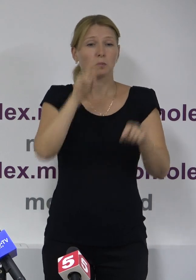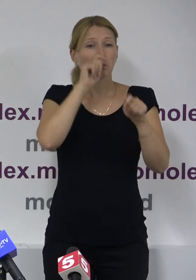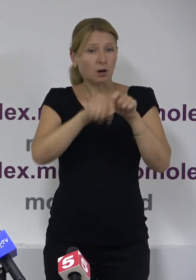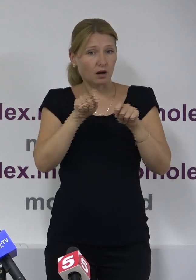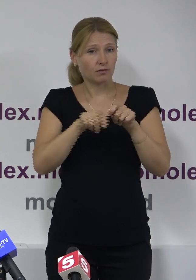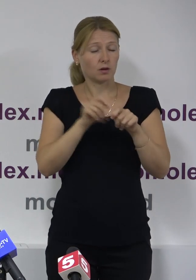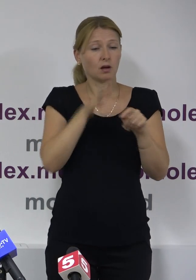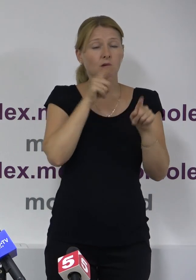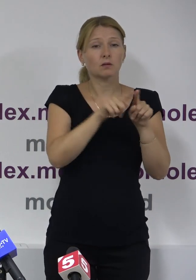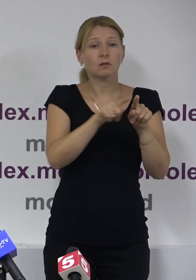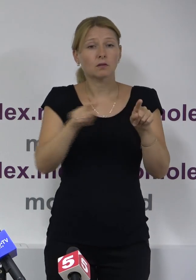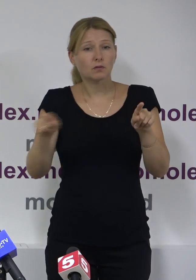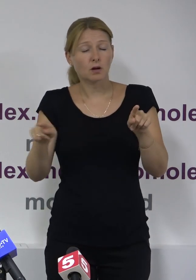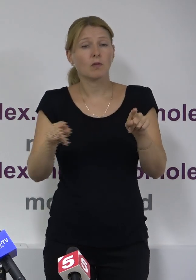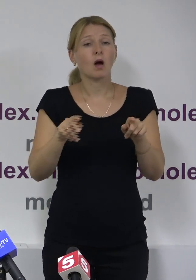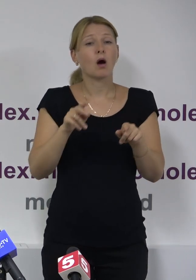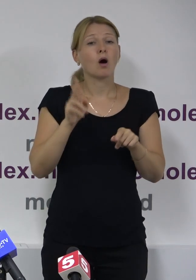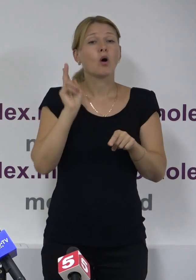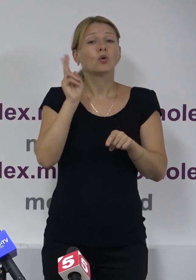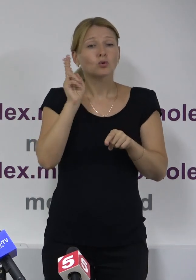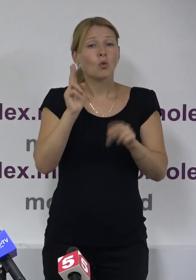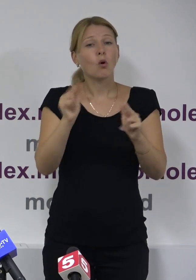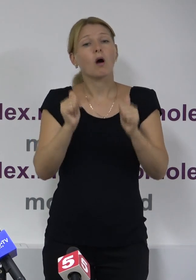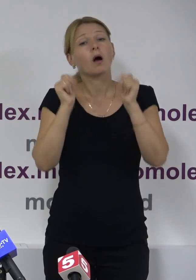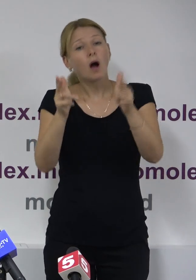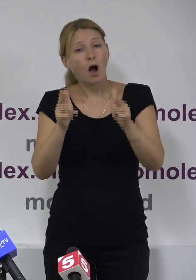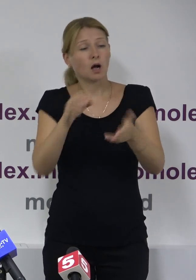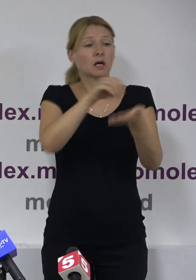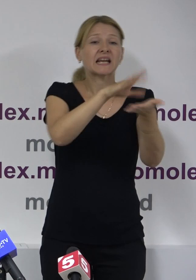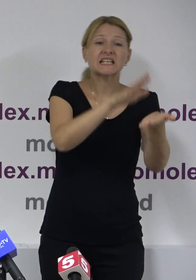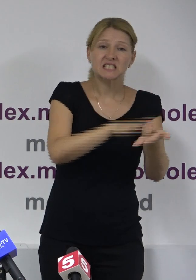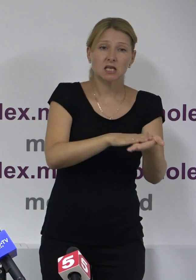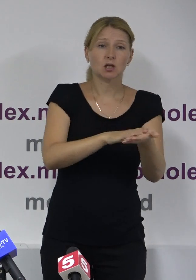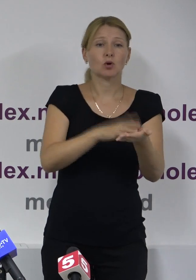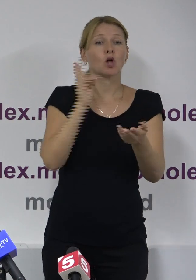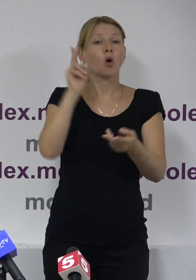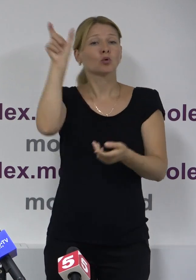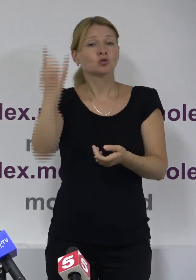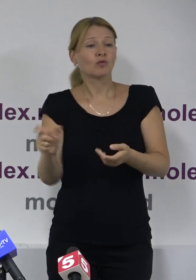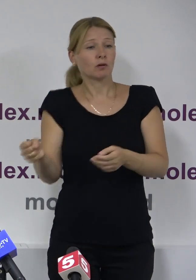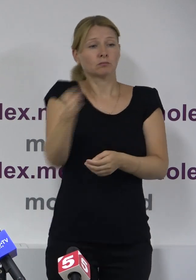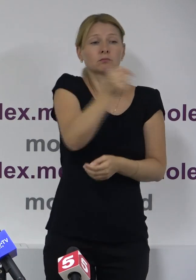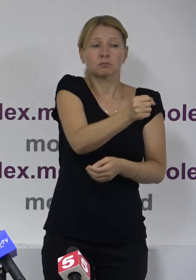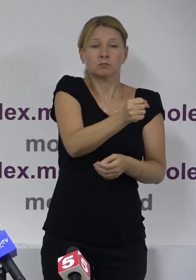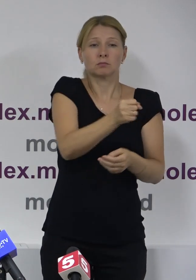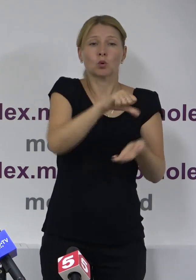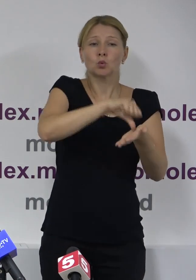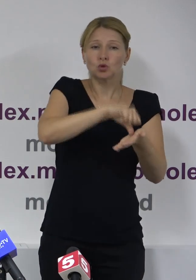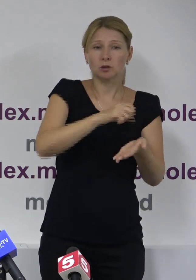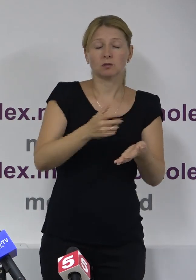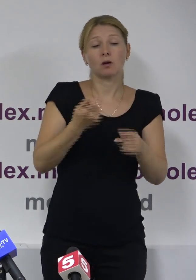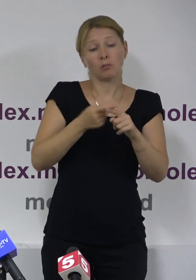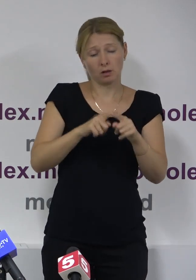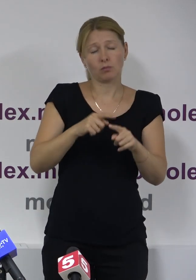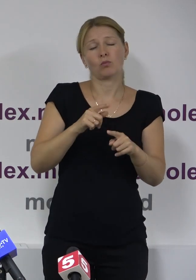în perioada de desemnare a candidaților și de înregistrare a acestora, care începe mâine, respectiv vom reveni și cu